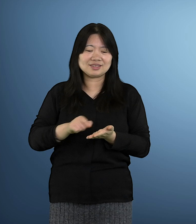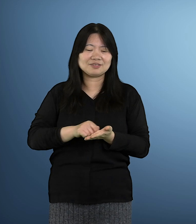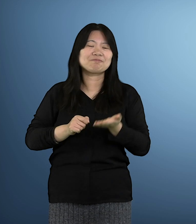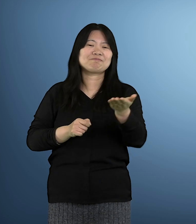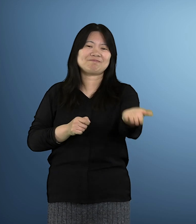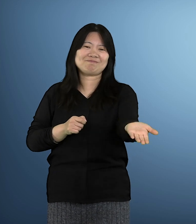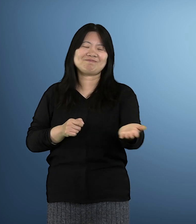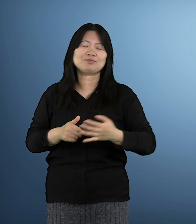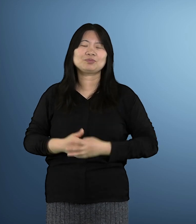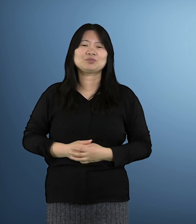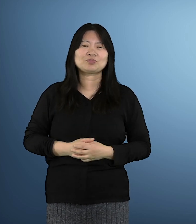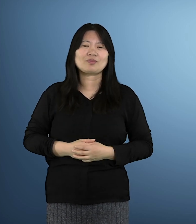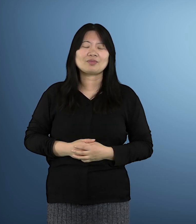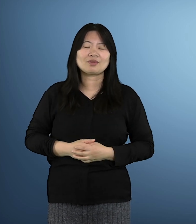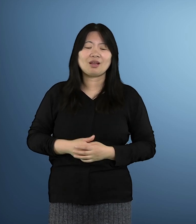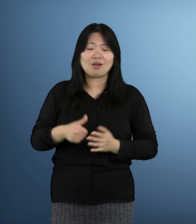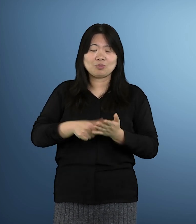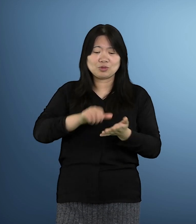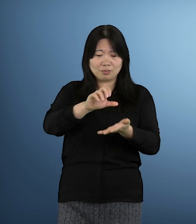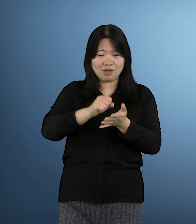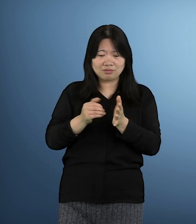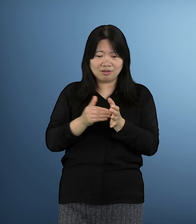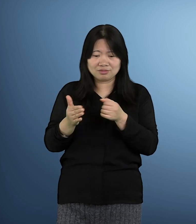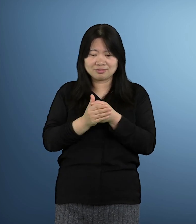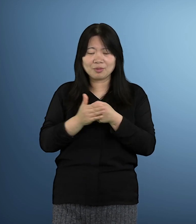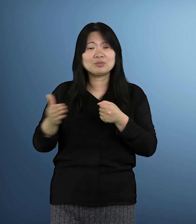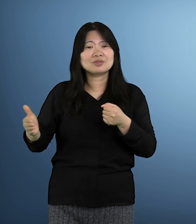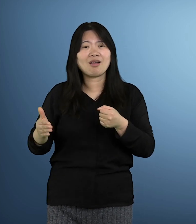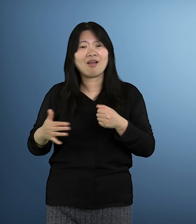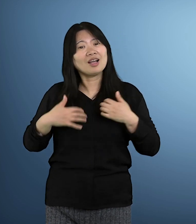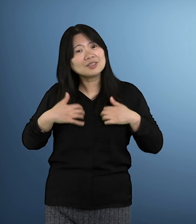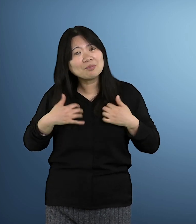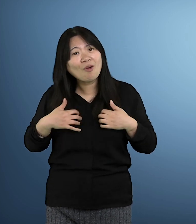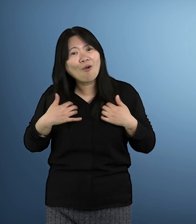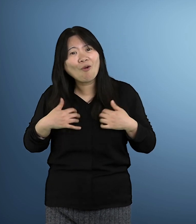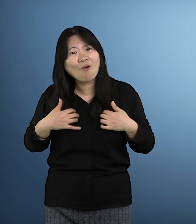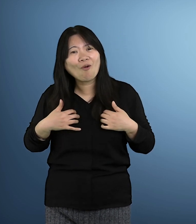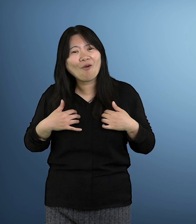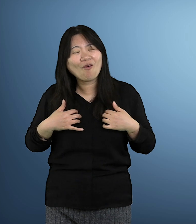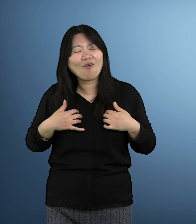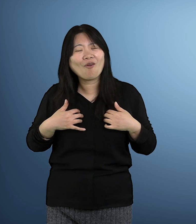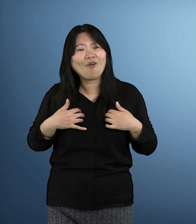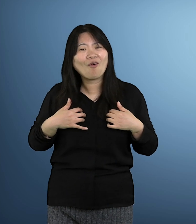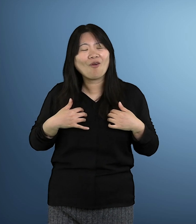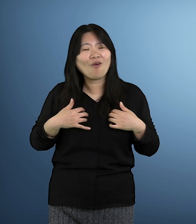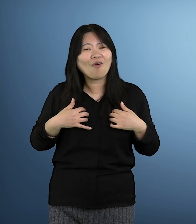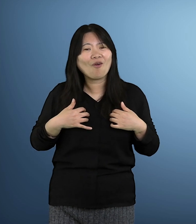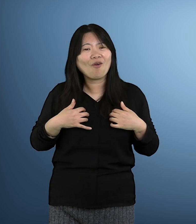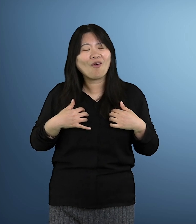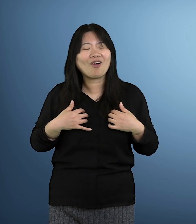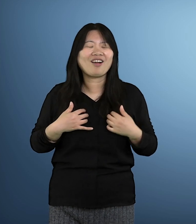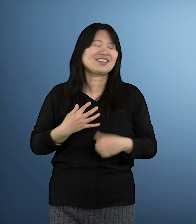되는데, 물품을 받았다고 기쁜 건 아닐 거란 말이에요.